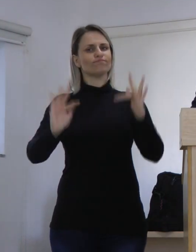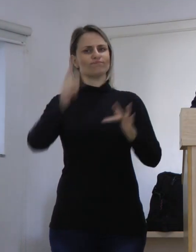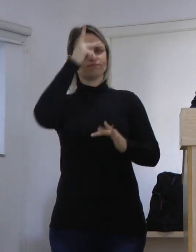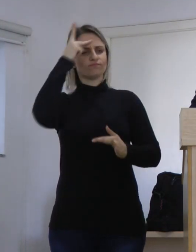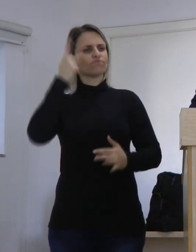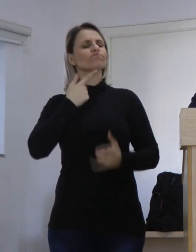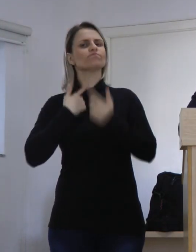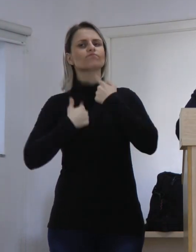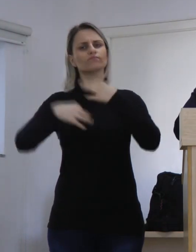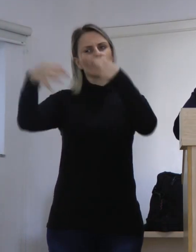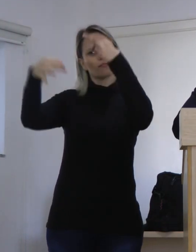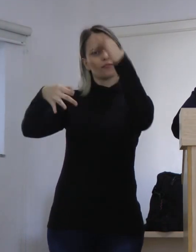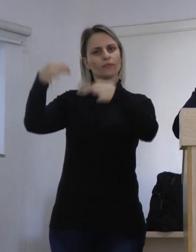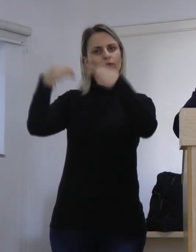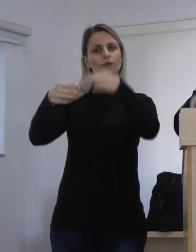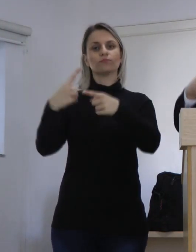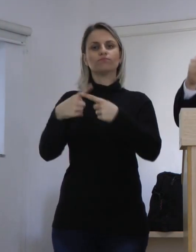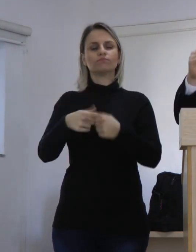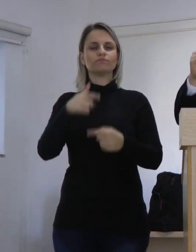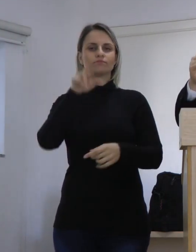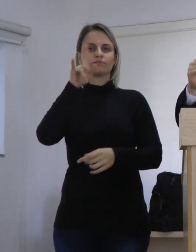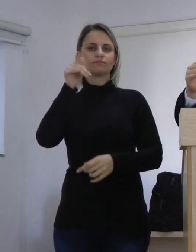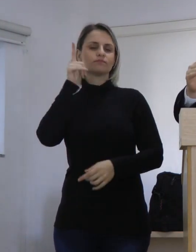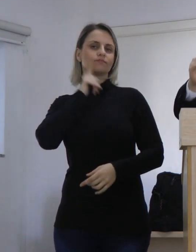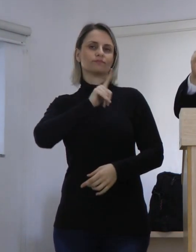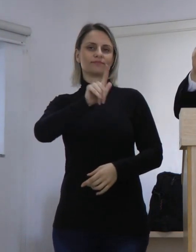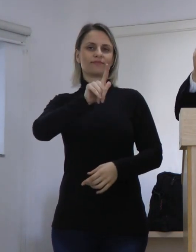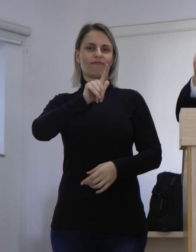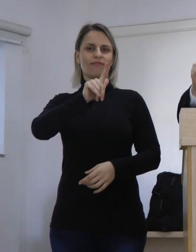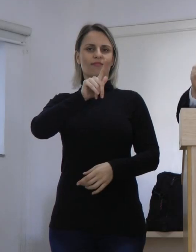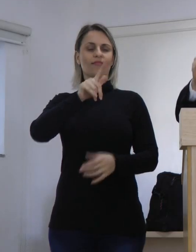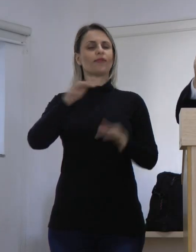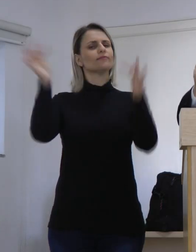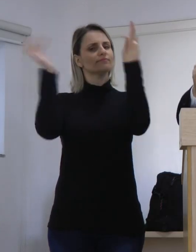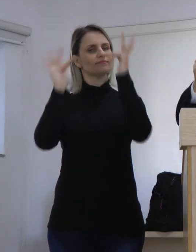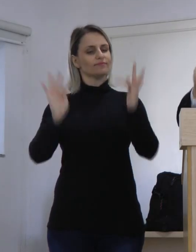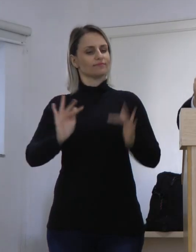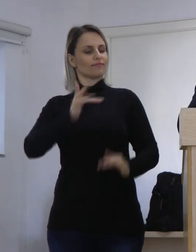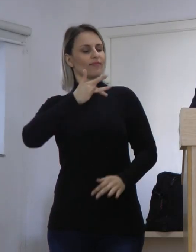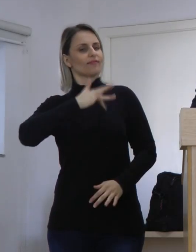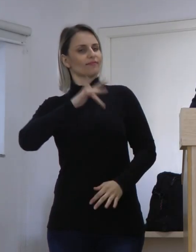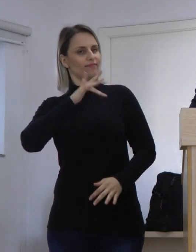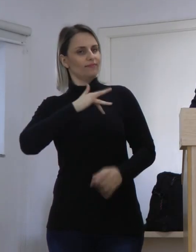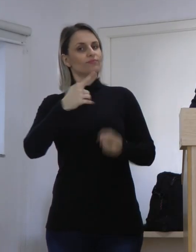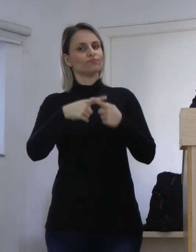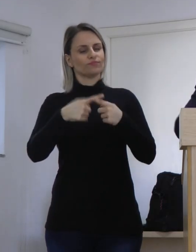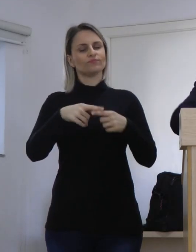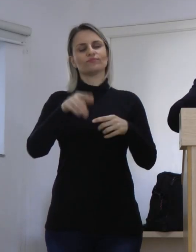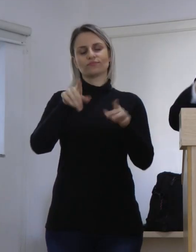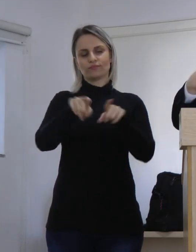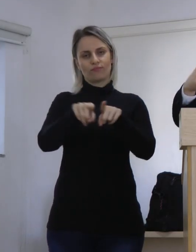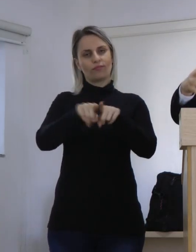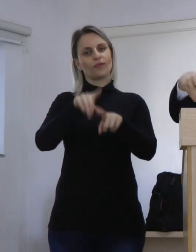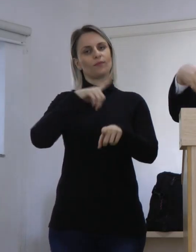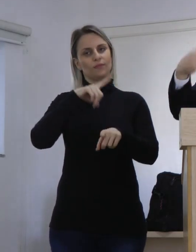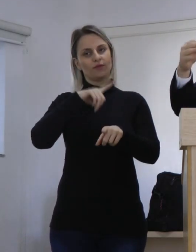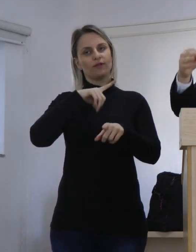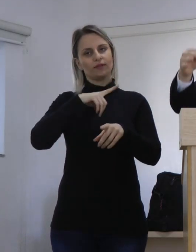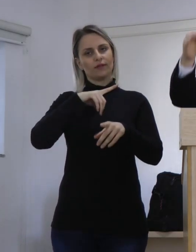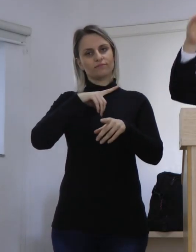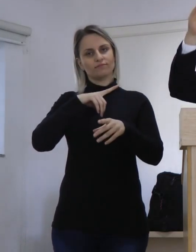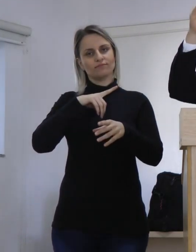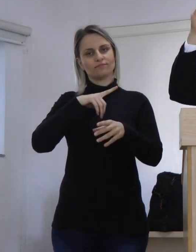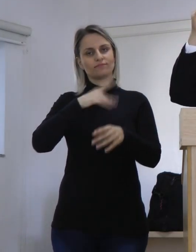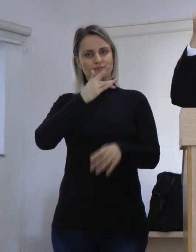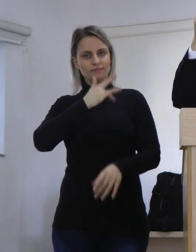saciados. Felizes os misericordiosos, porque eles próprios obterão misericórdia. E ele continua e continua